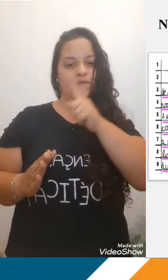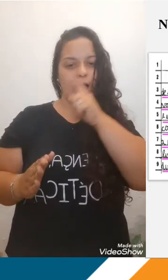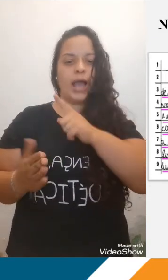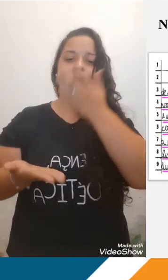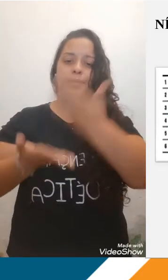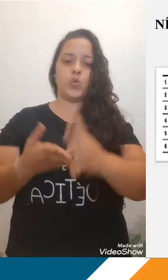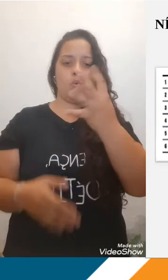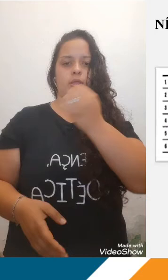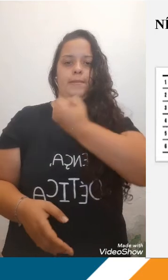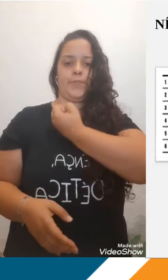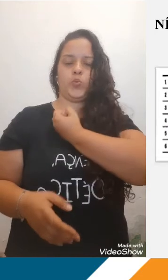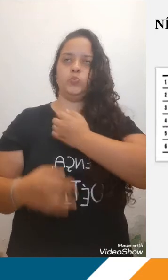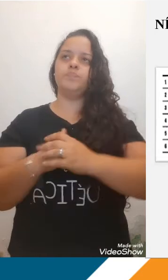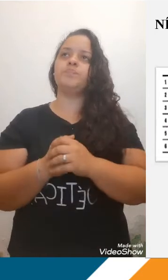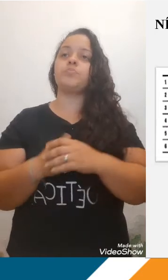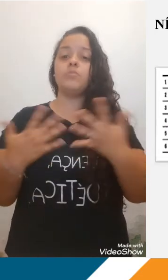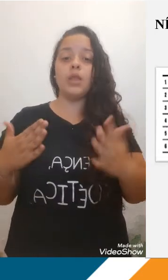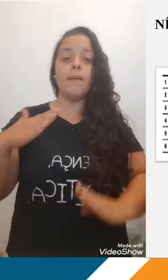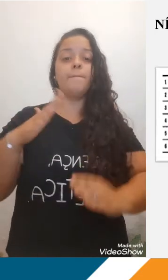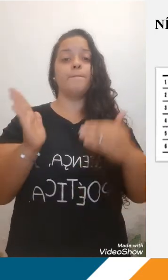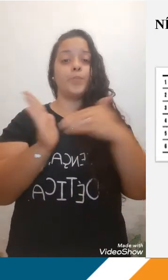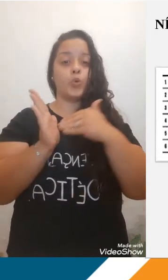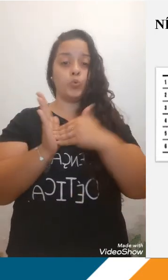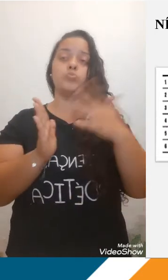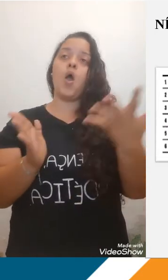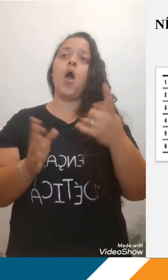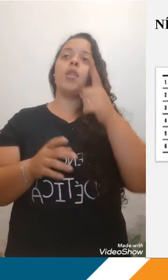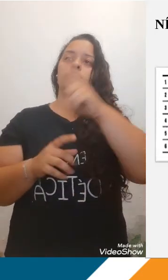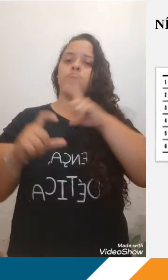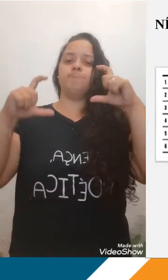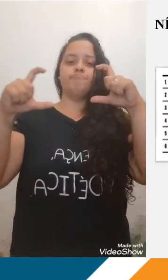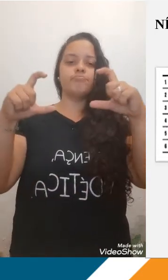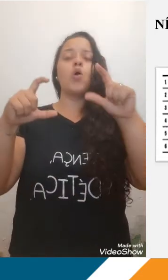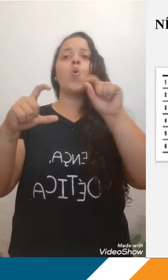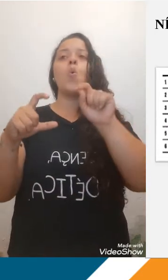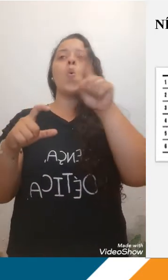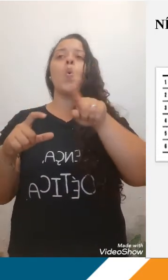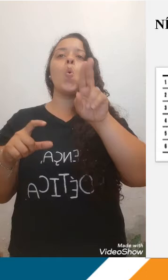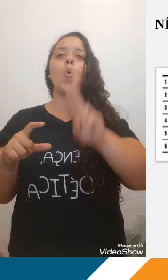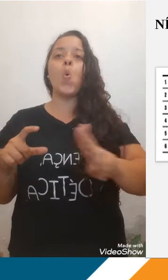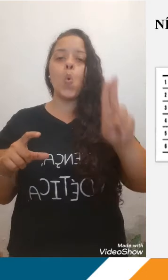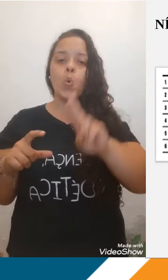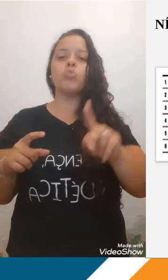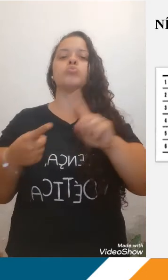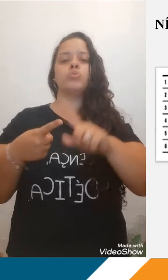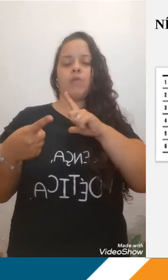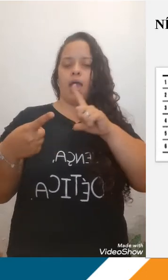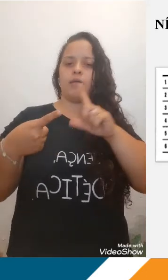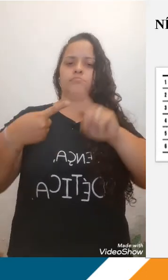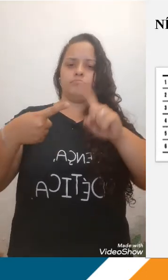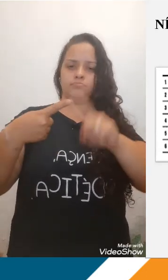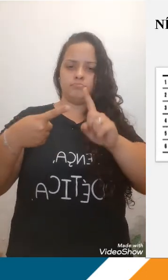de 40 pontos. E, por último, eu trouxe um fragmento que demonstra o uso de repertório